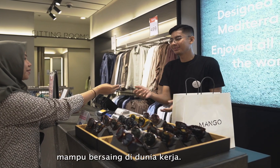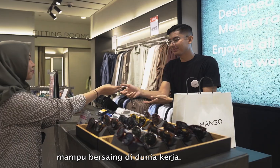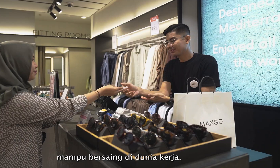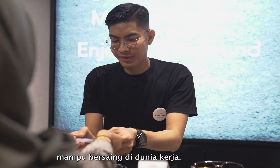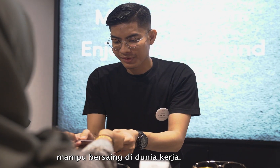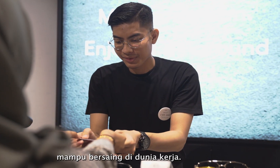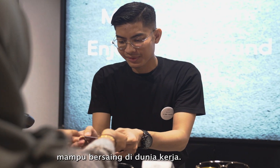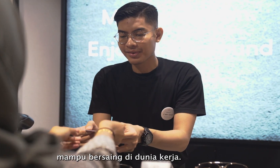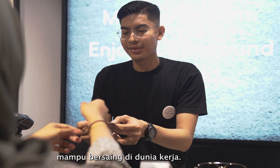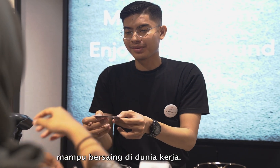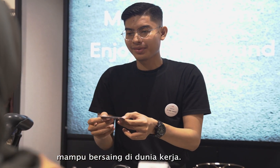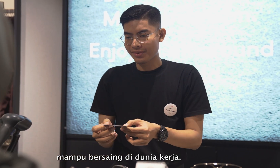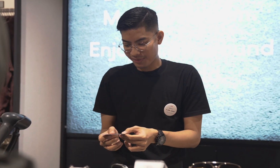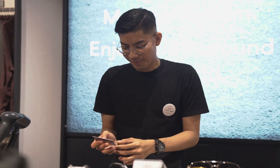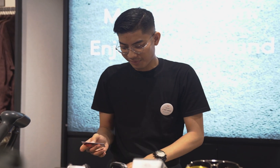dunia kerja.